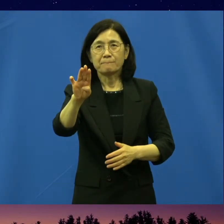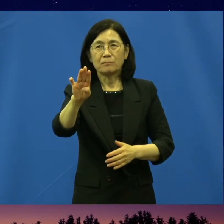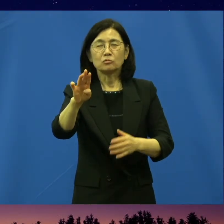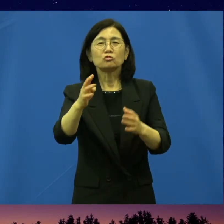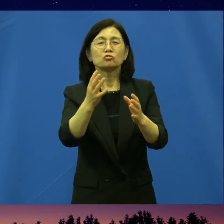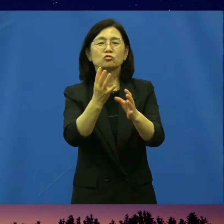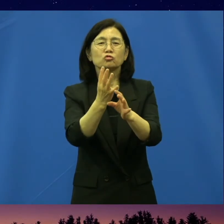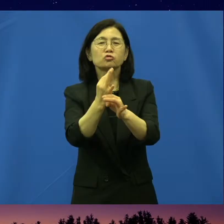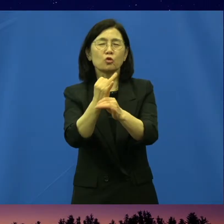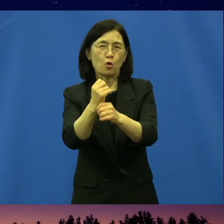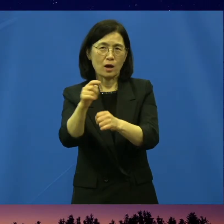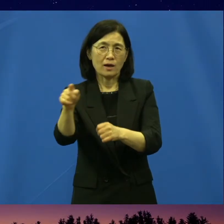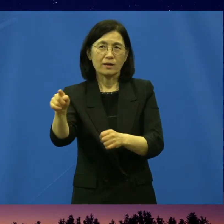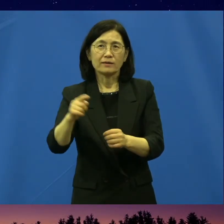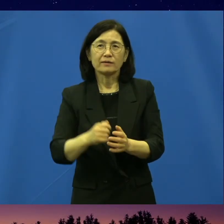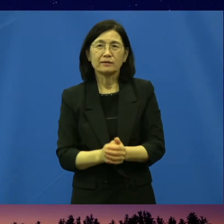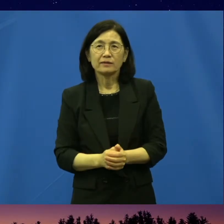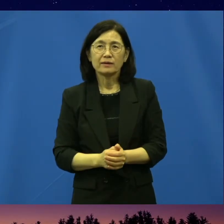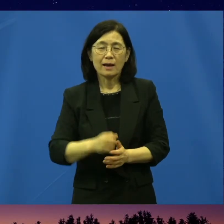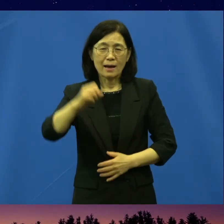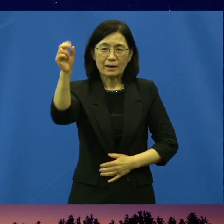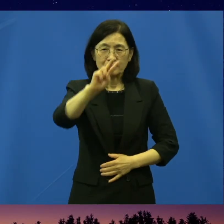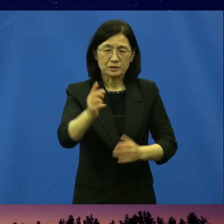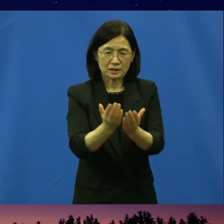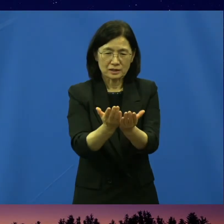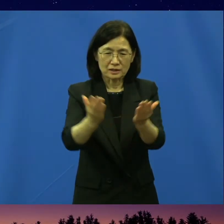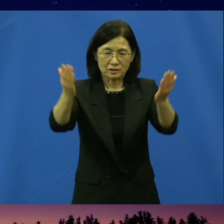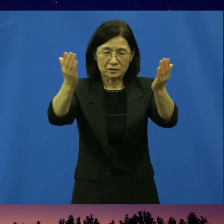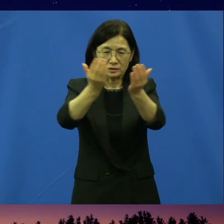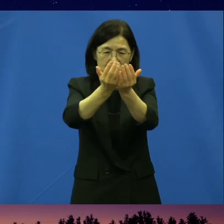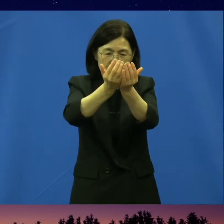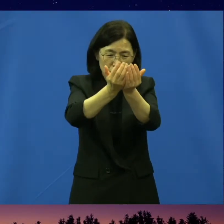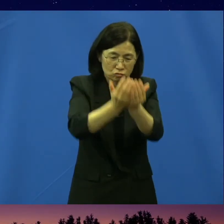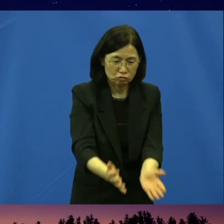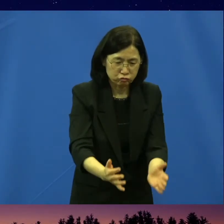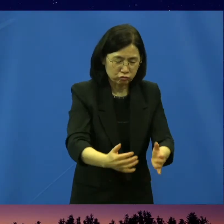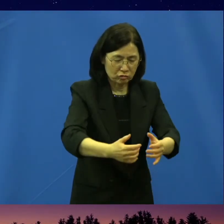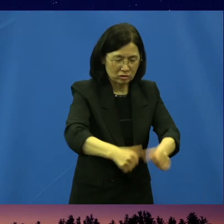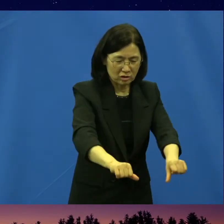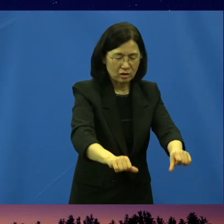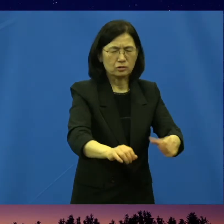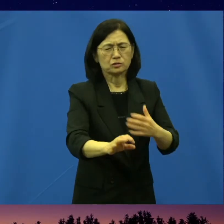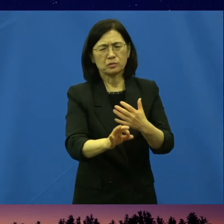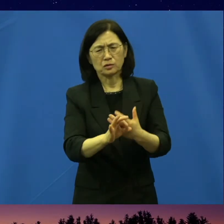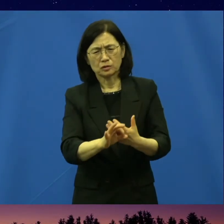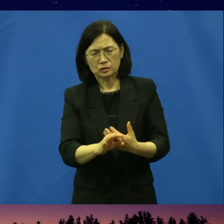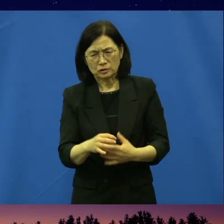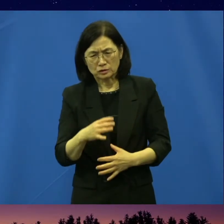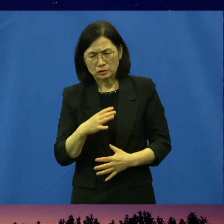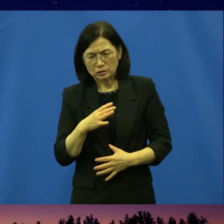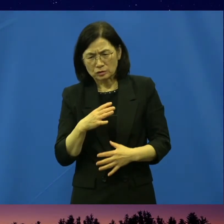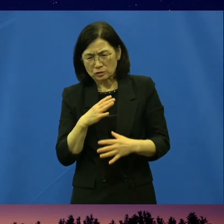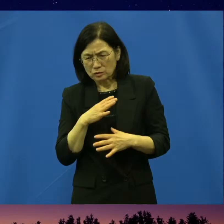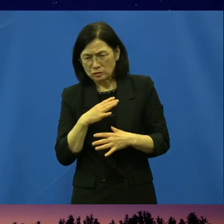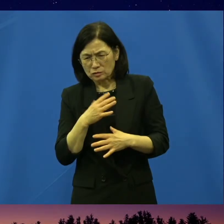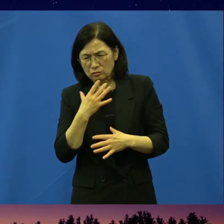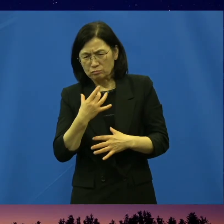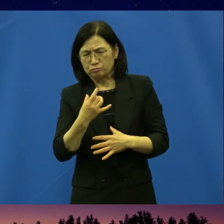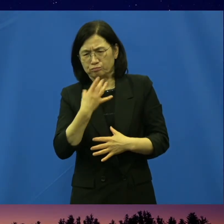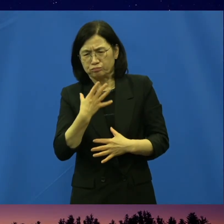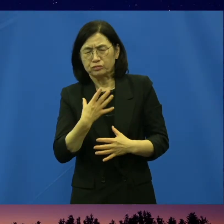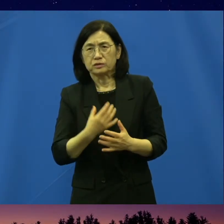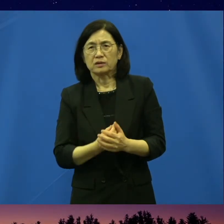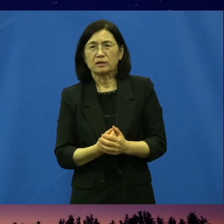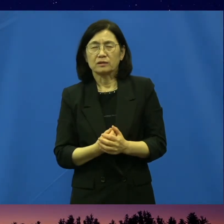갑자기 그릇이 깨어지거나 이렇게 하면 불길하게 여기죠. 그렇죠? 어떤 사람은 칫솔질 하다가